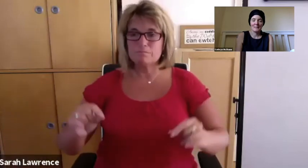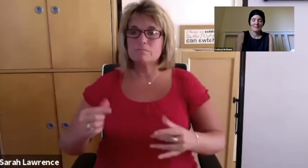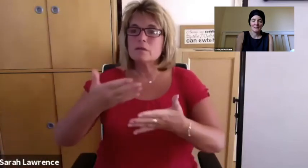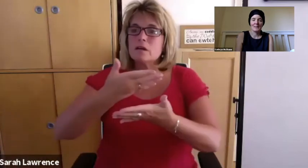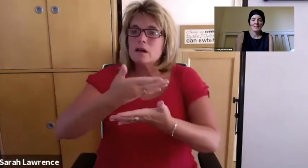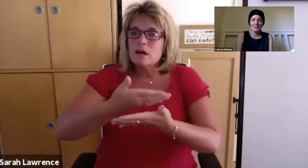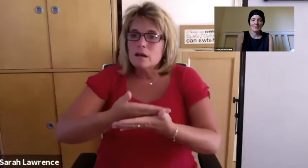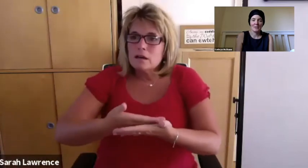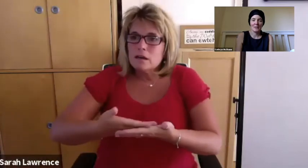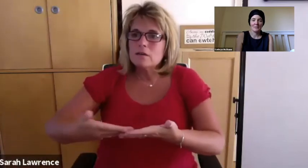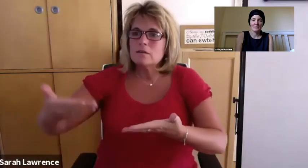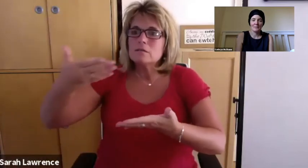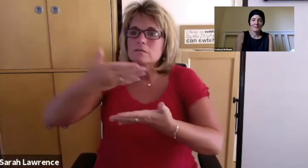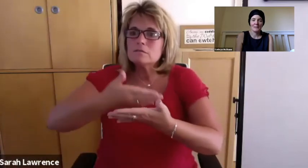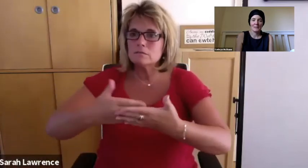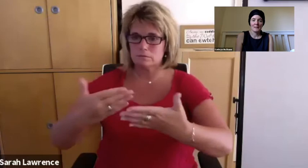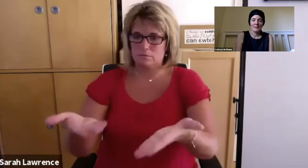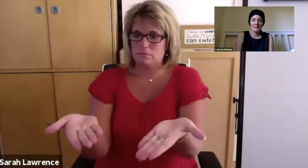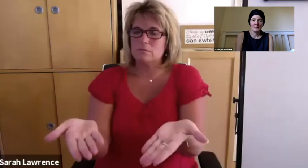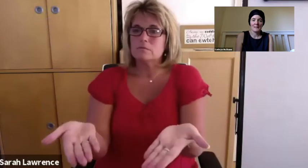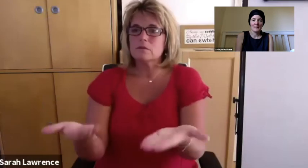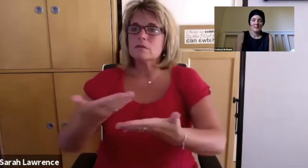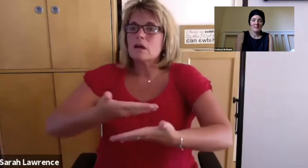Y llinell olaf, iaith.